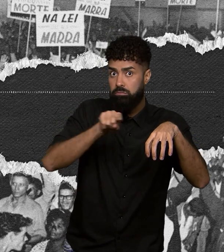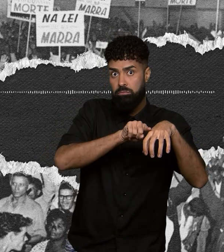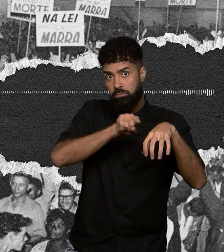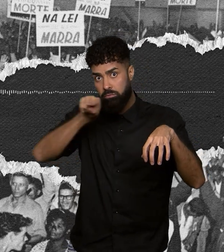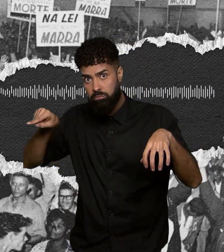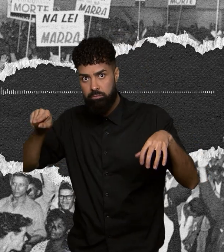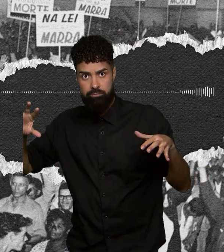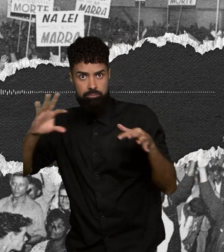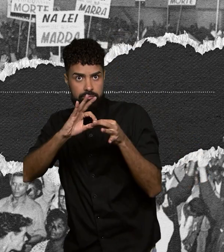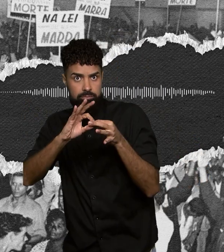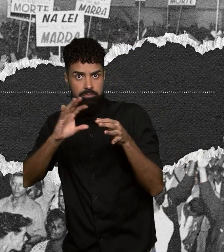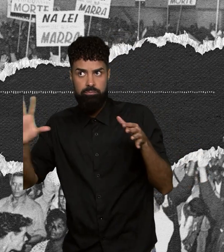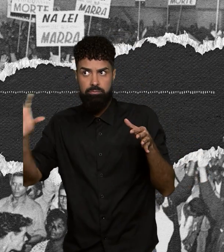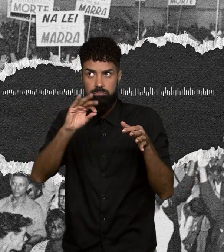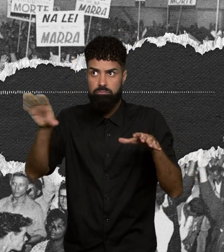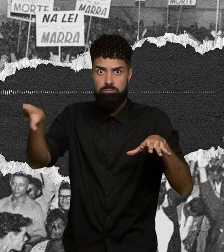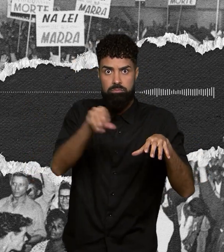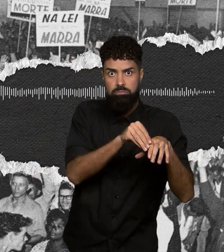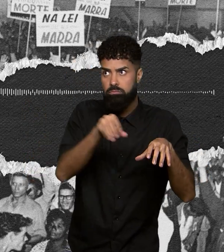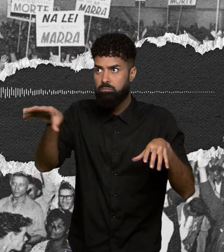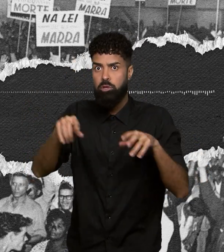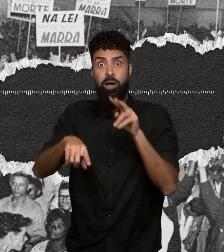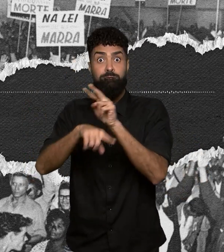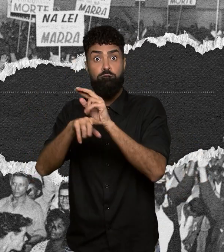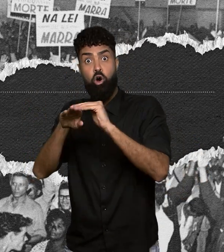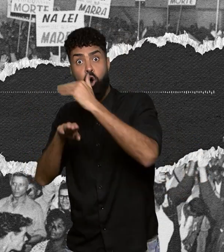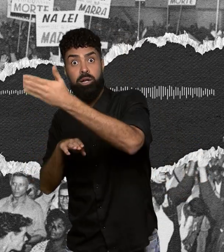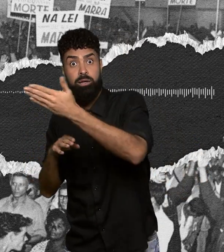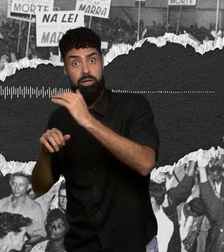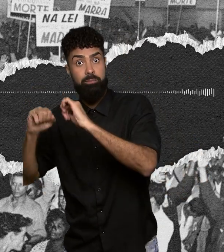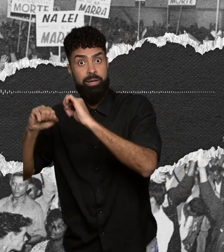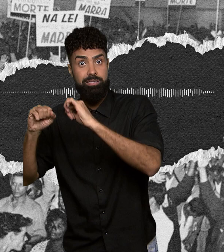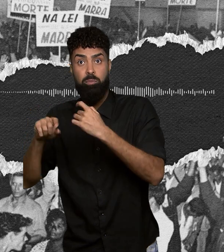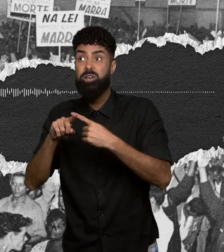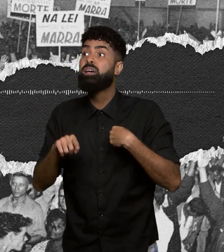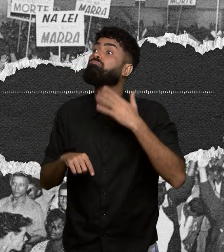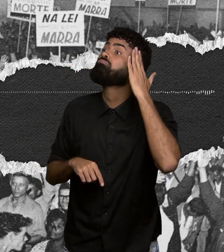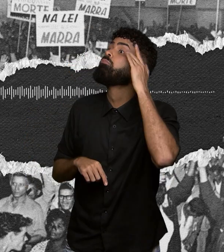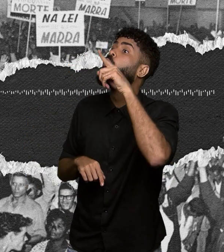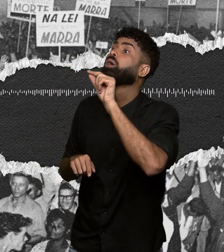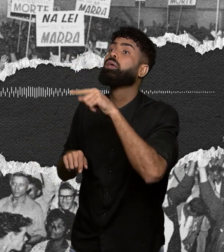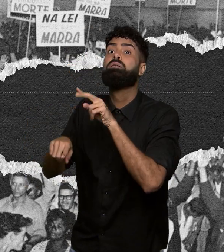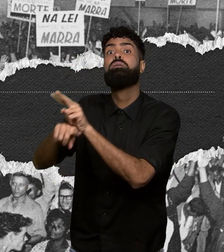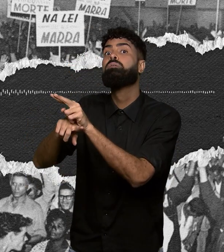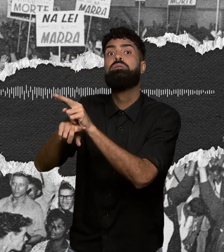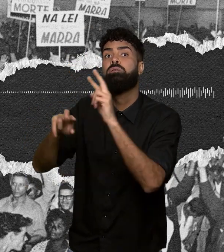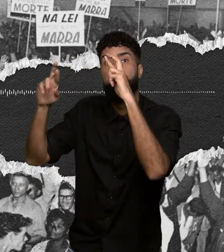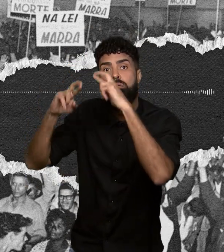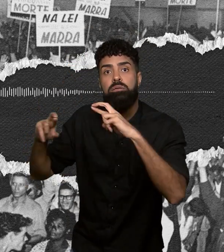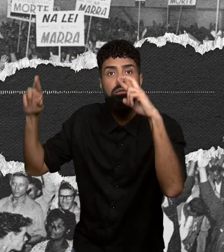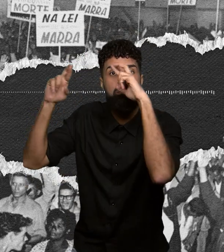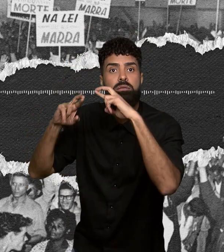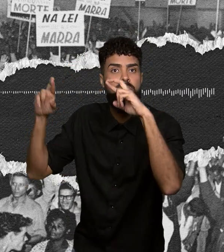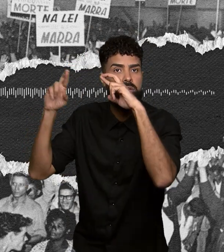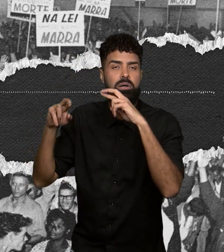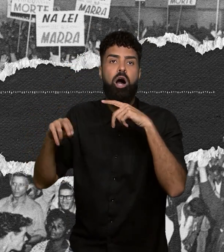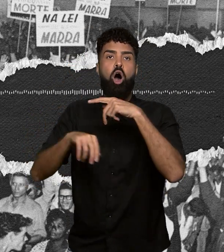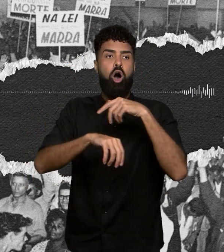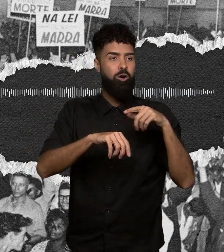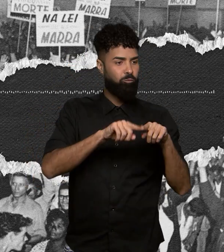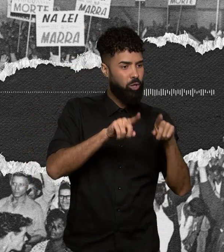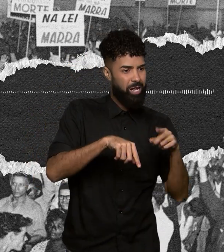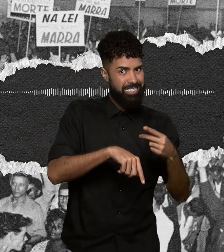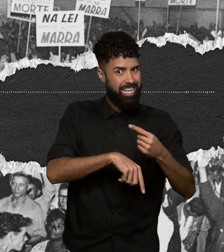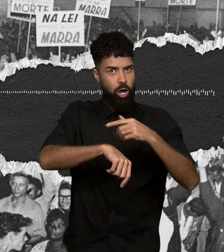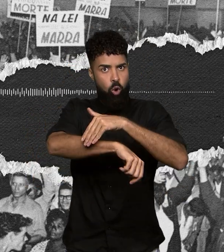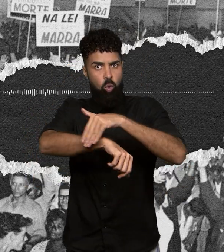também exerce essa atividade de vigilância fora da empresa de relato sobre o trabalhador na rua de Agentes da divim indo